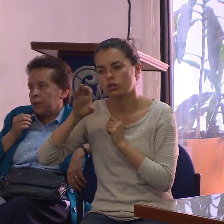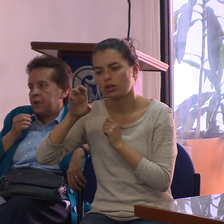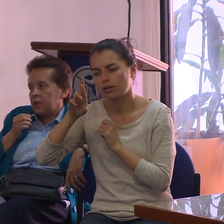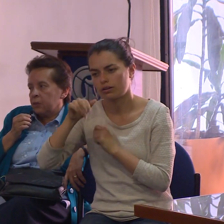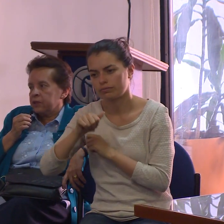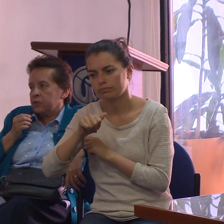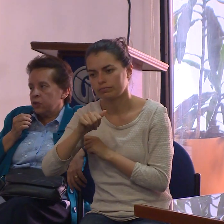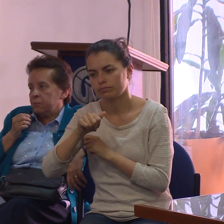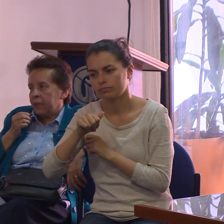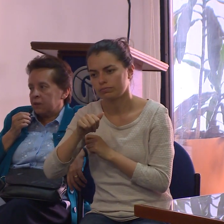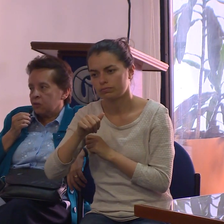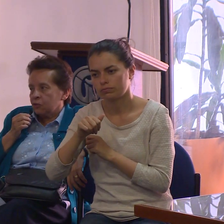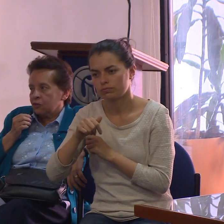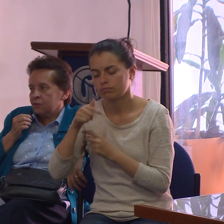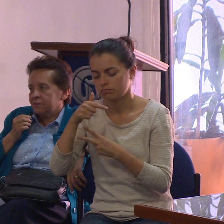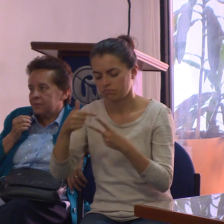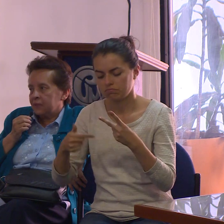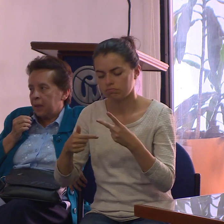y justamente pues esos